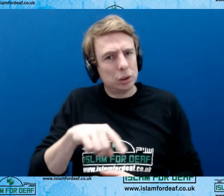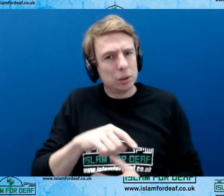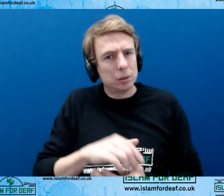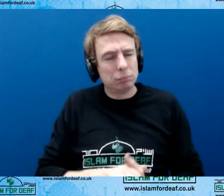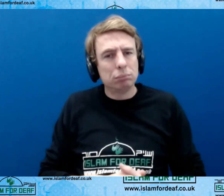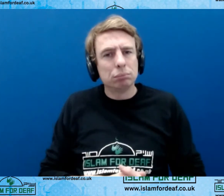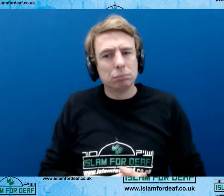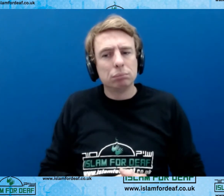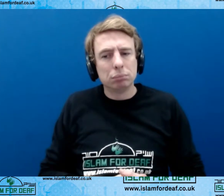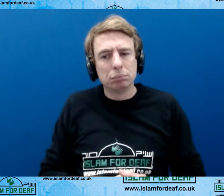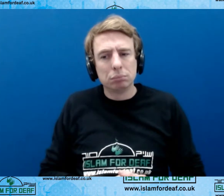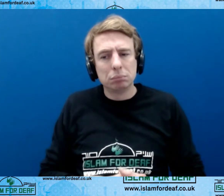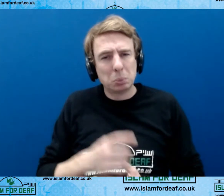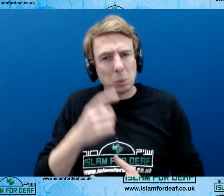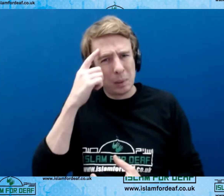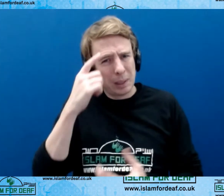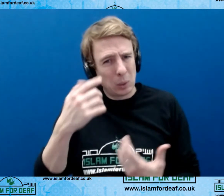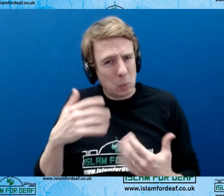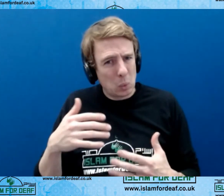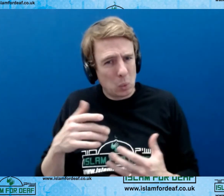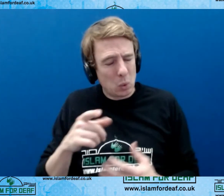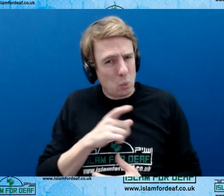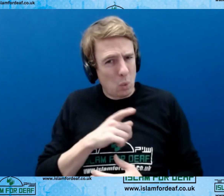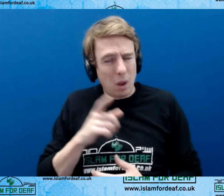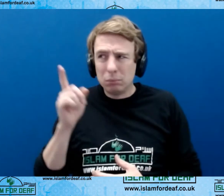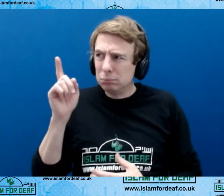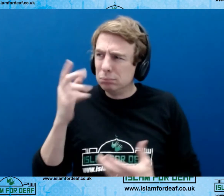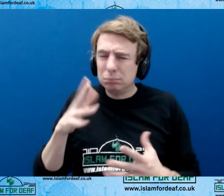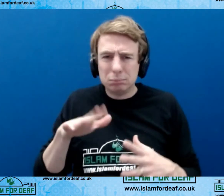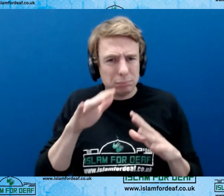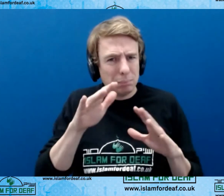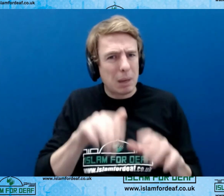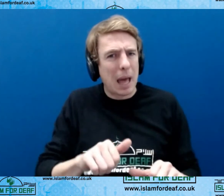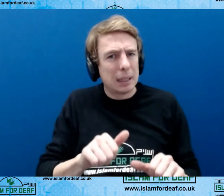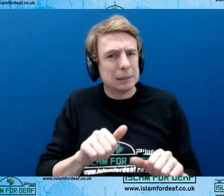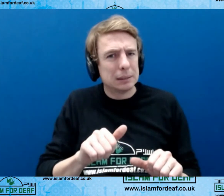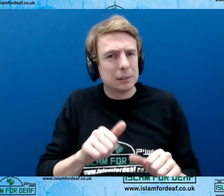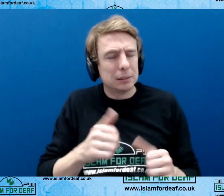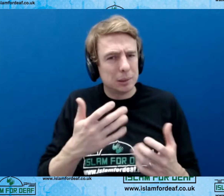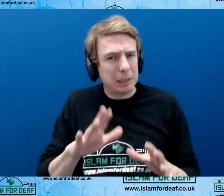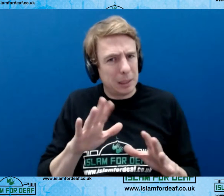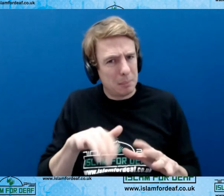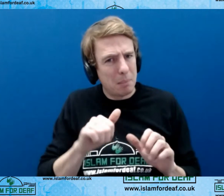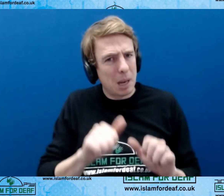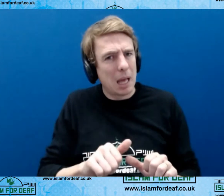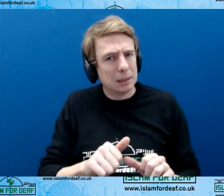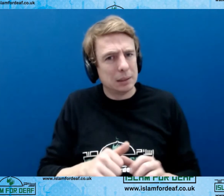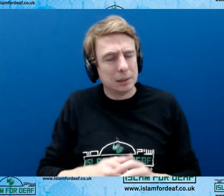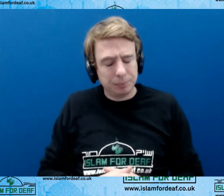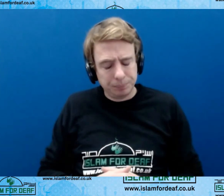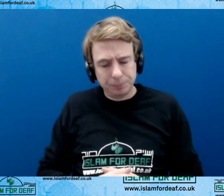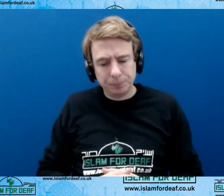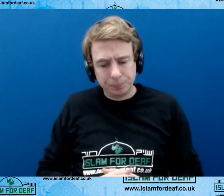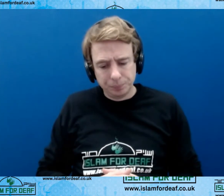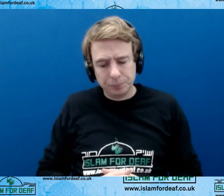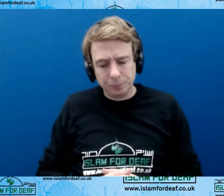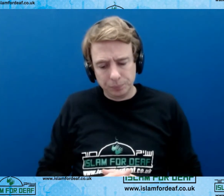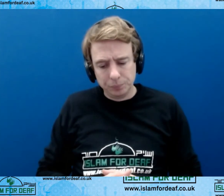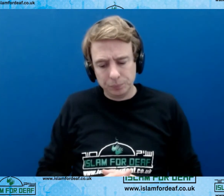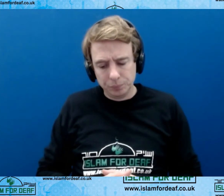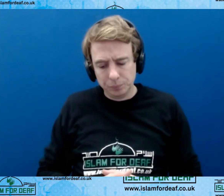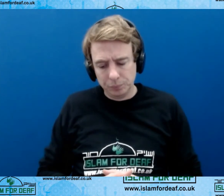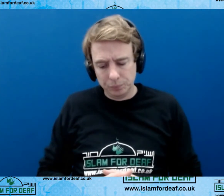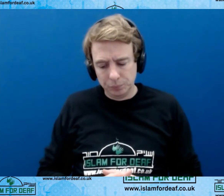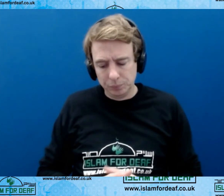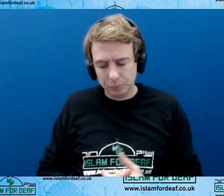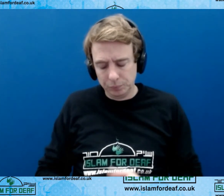أن كانوا جياعا وآمنهم من خوف من بعد أن كانوا يعني يخافون على أنفسهم